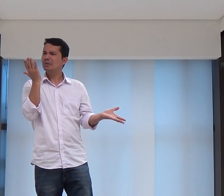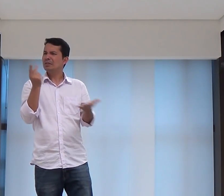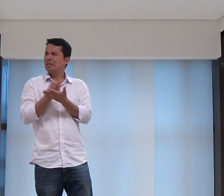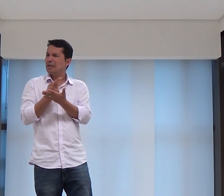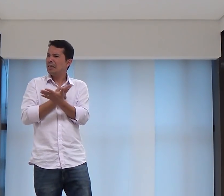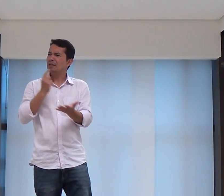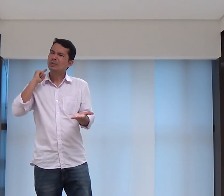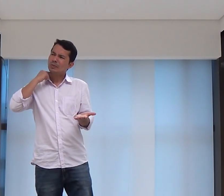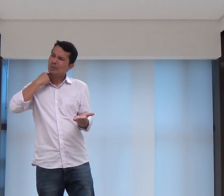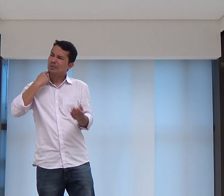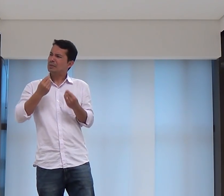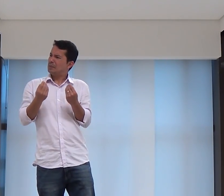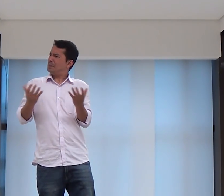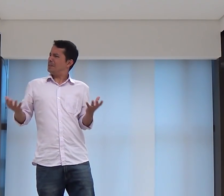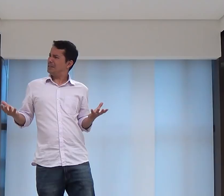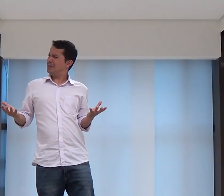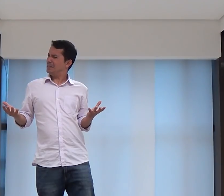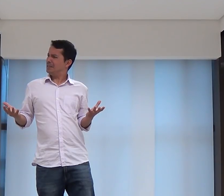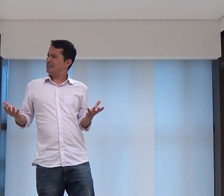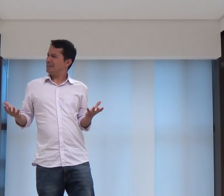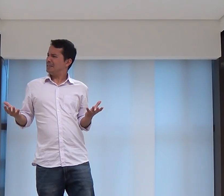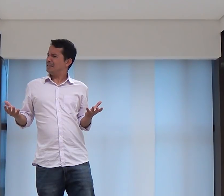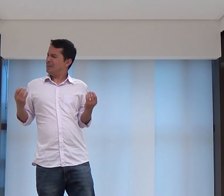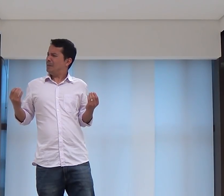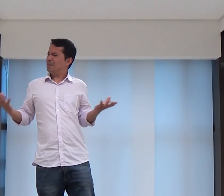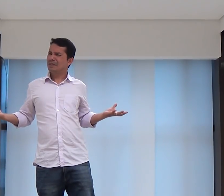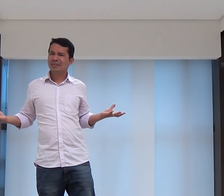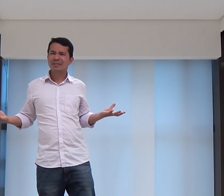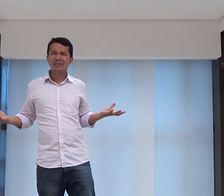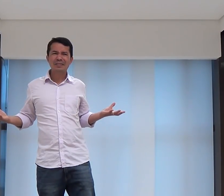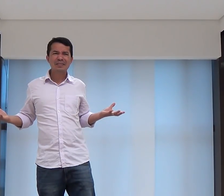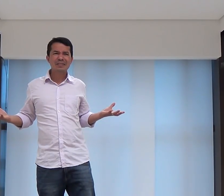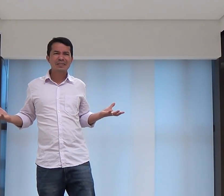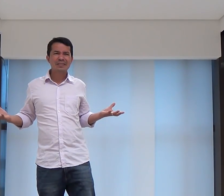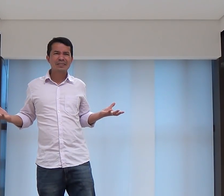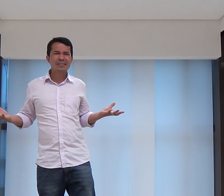Ah, mas aí você te volta na história e você tem que casar com uma prostituta? Como que é isso?